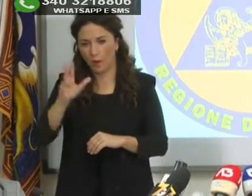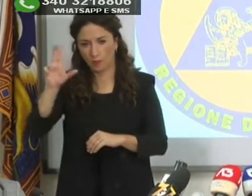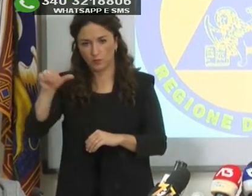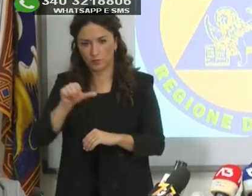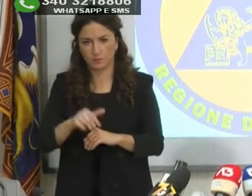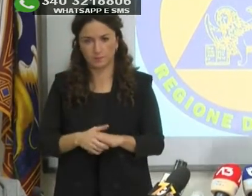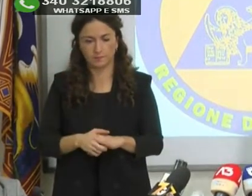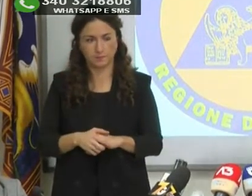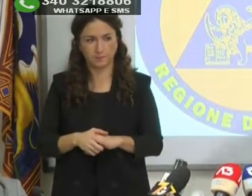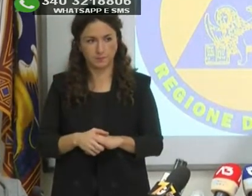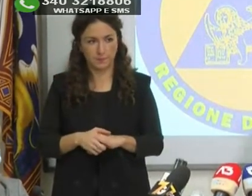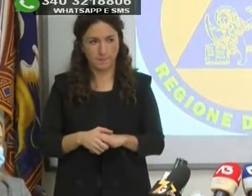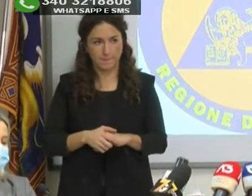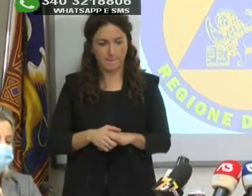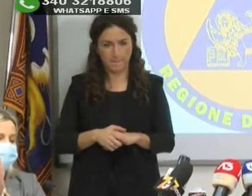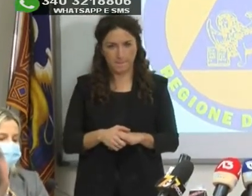Benone.